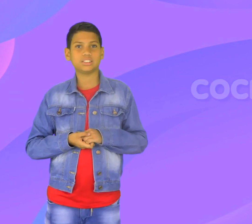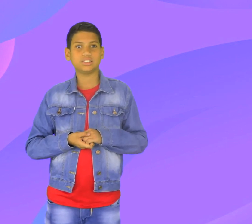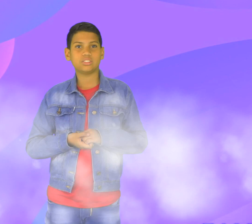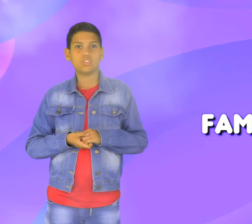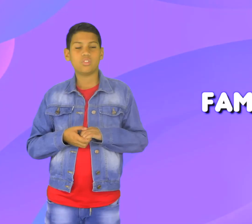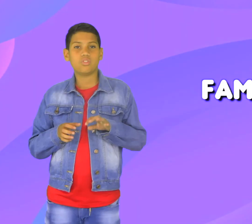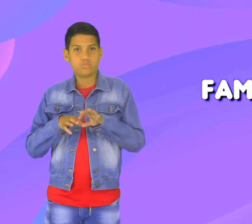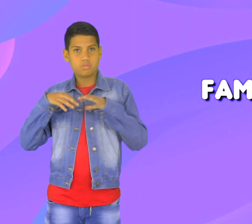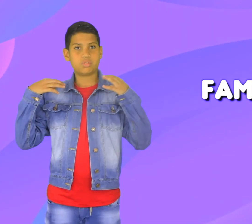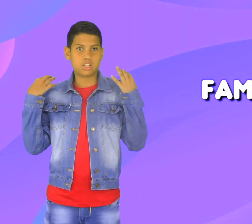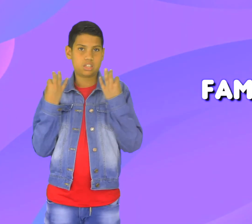Familia.